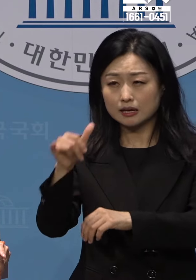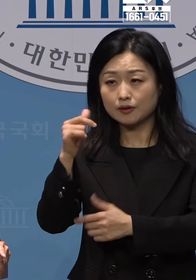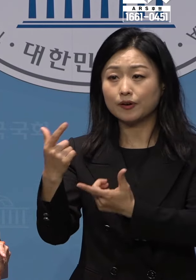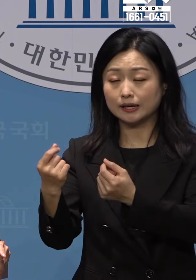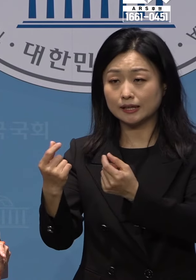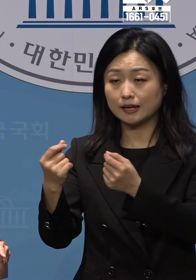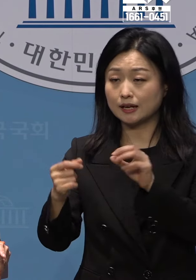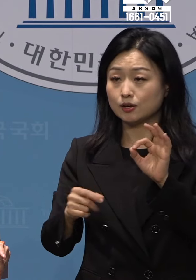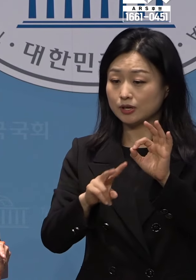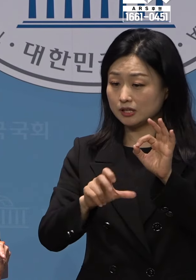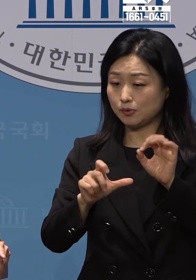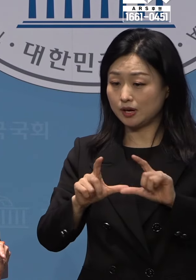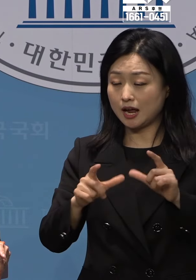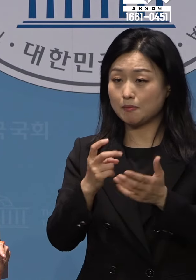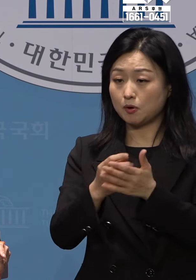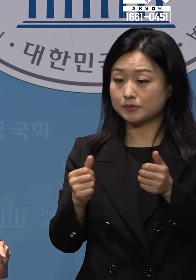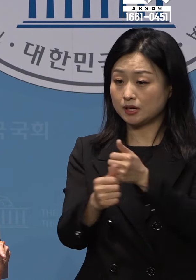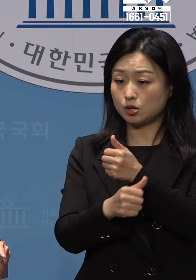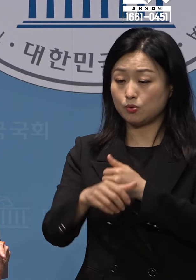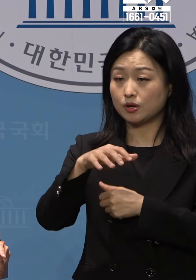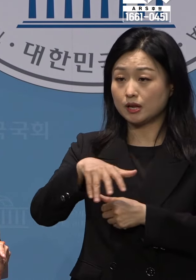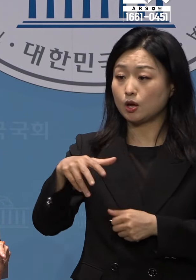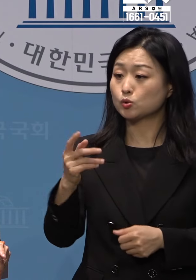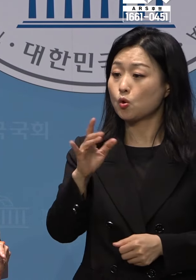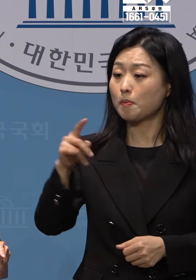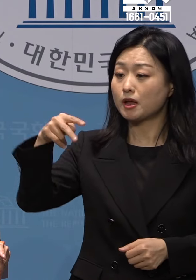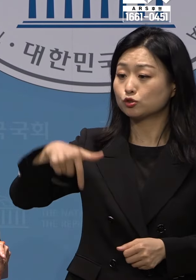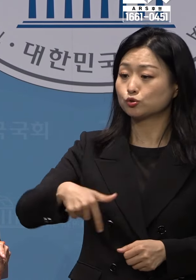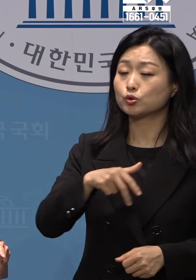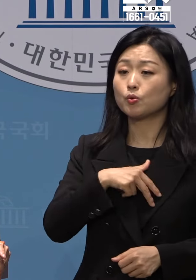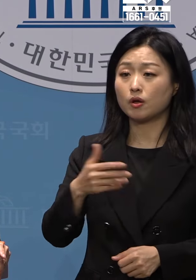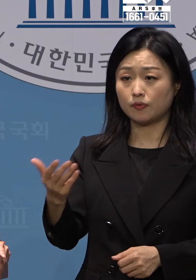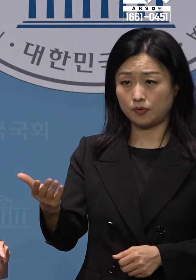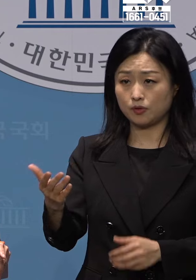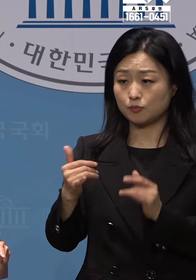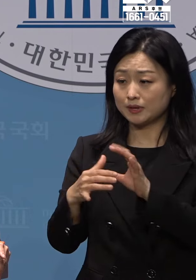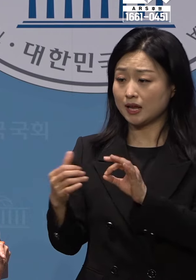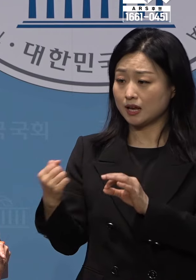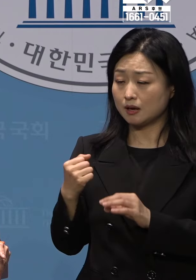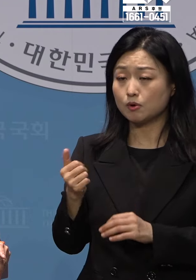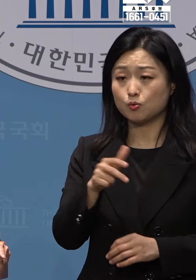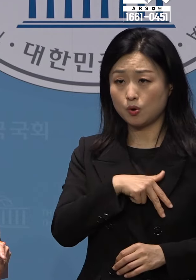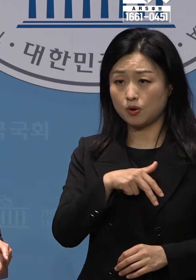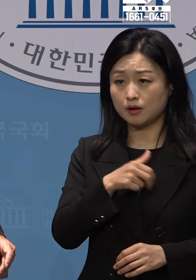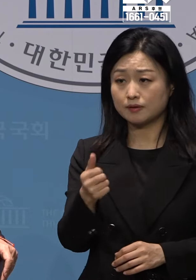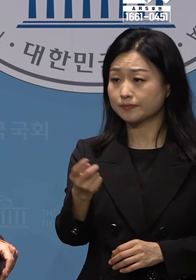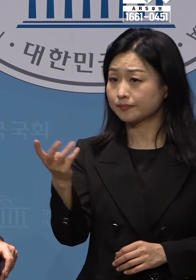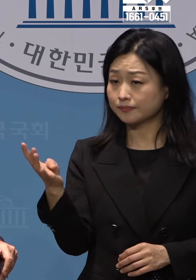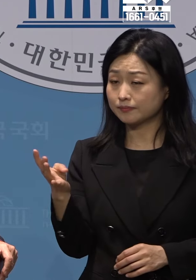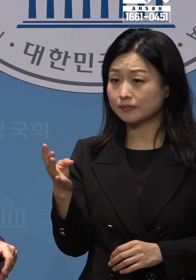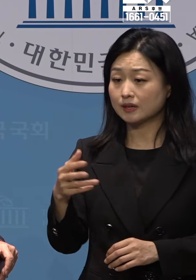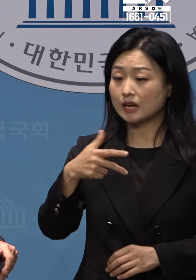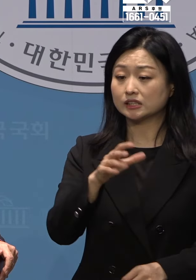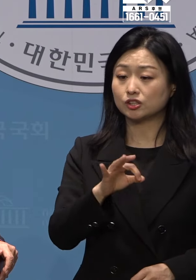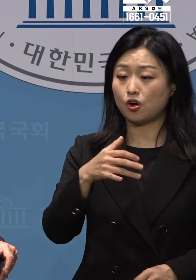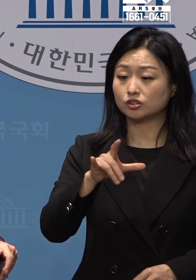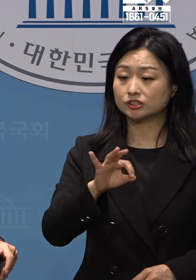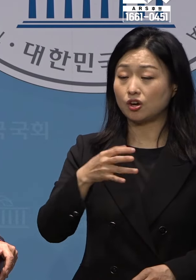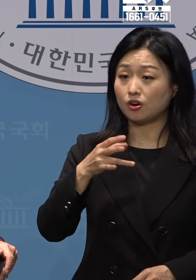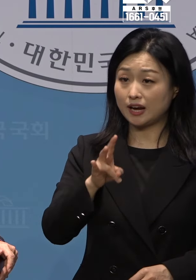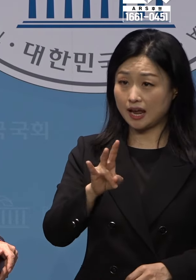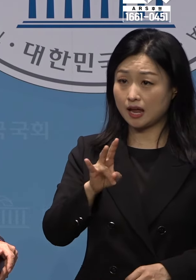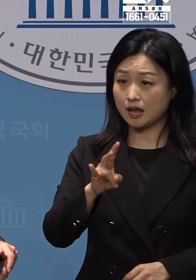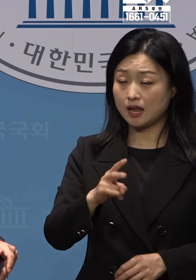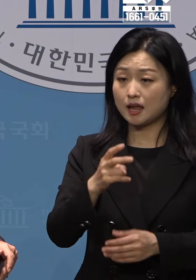25일 법사위 국감에서 조배숙 의원을 비롯한 국민의힘 의원들이 정청래 위원장의